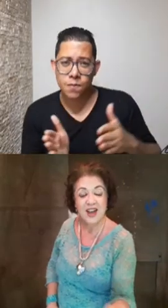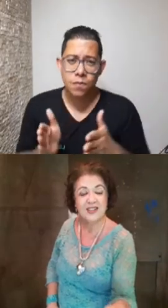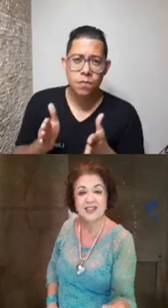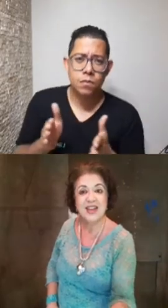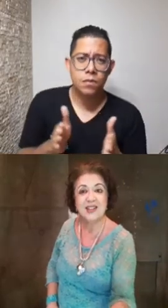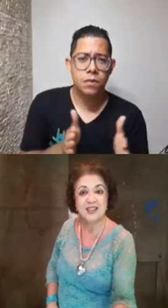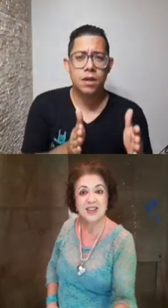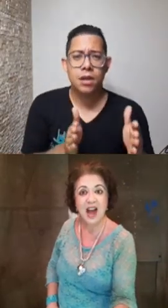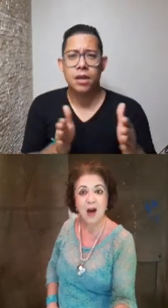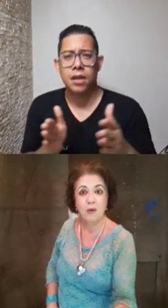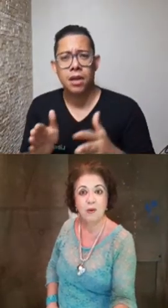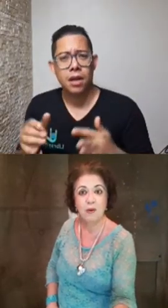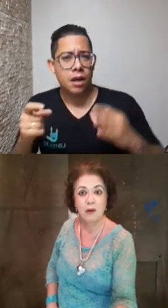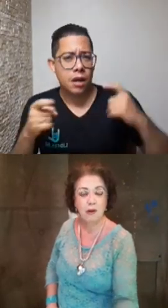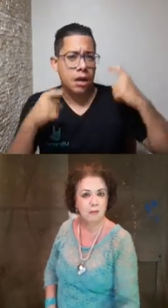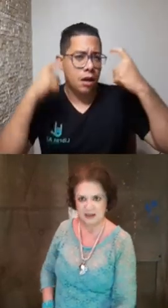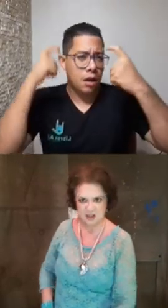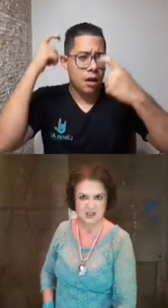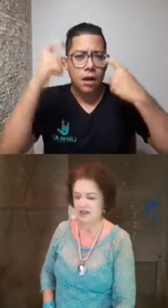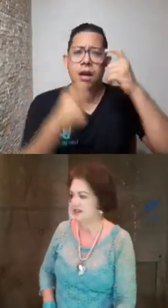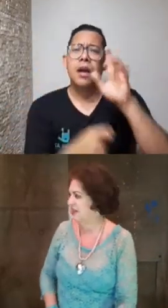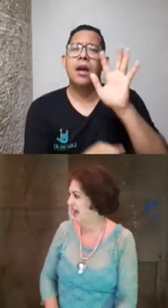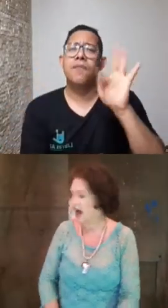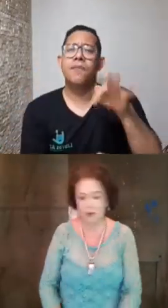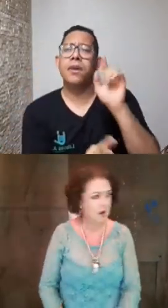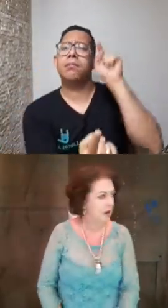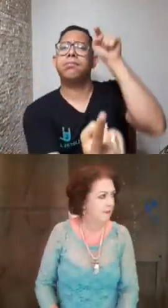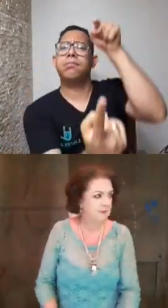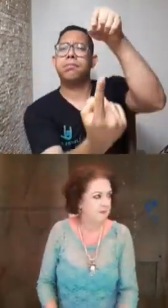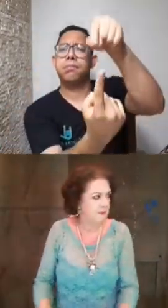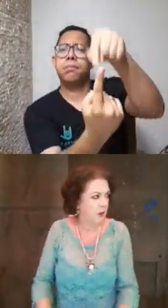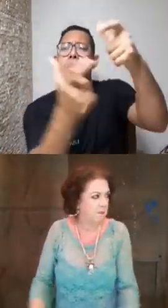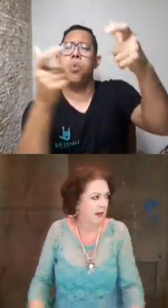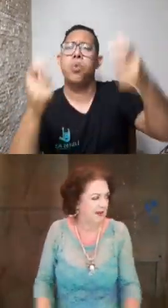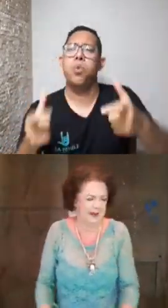parte essencial. Parte essencial?